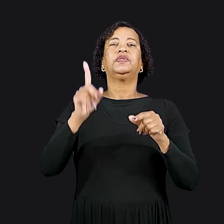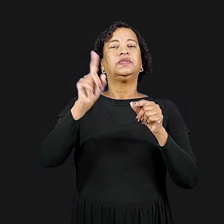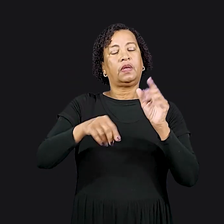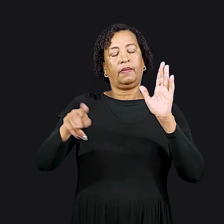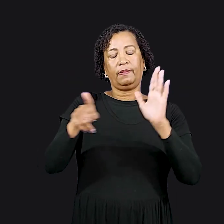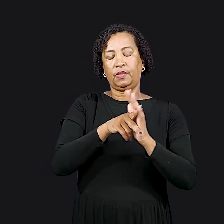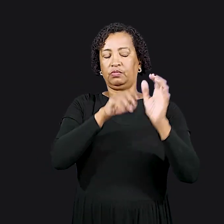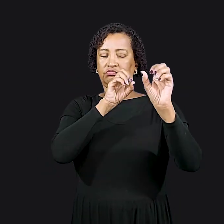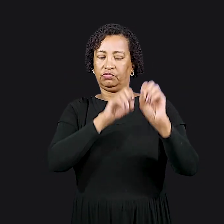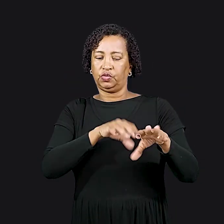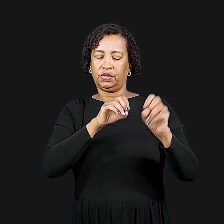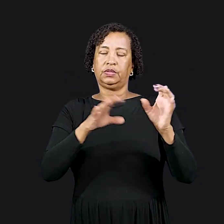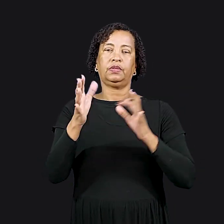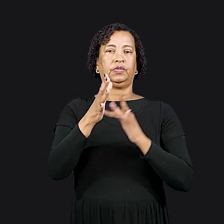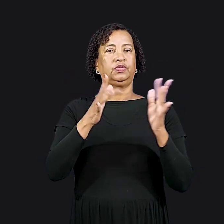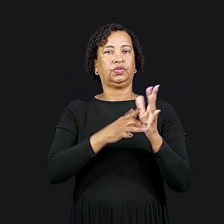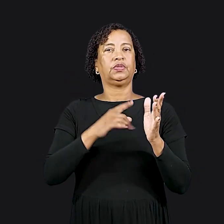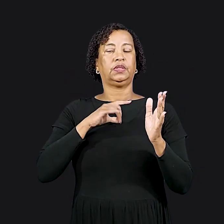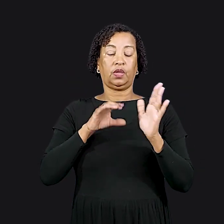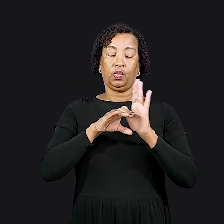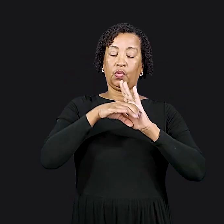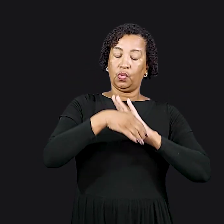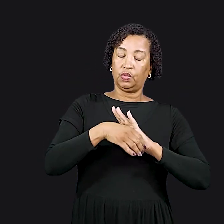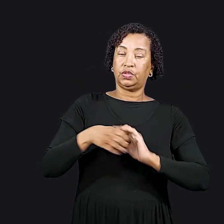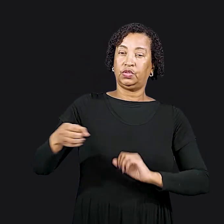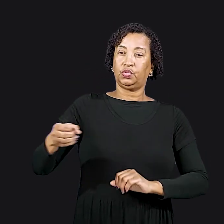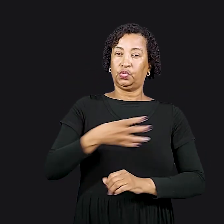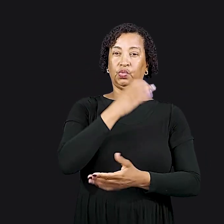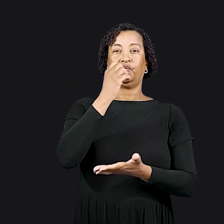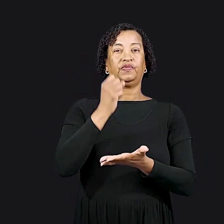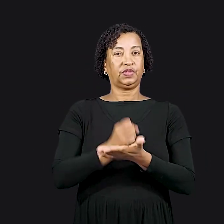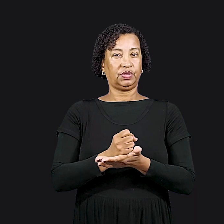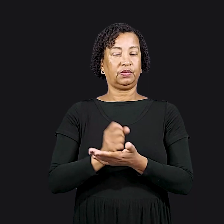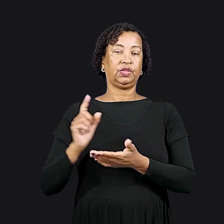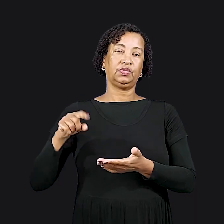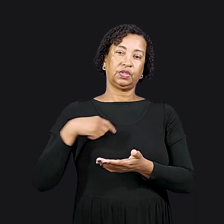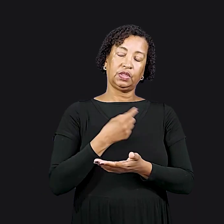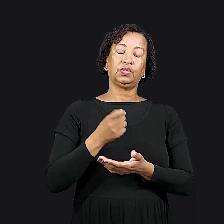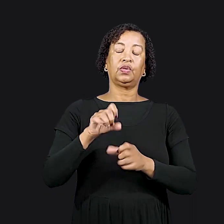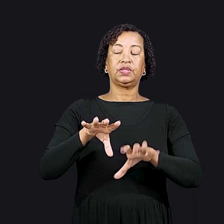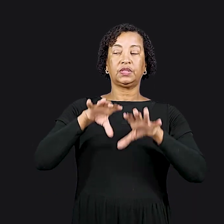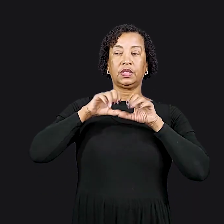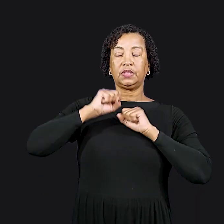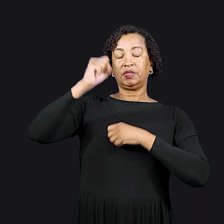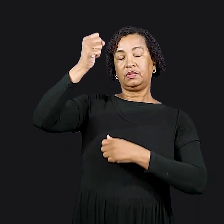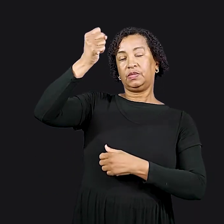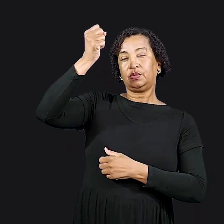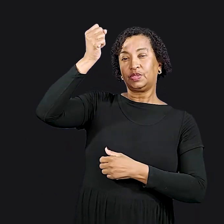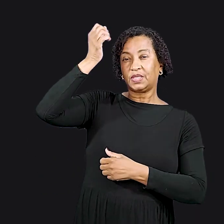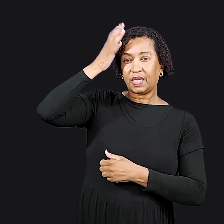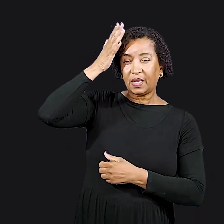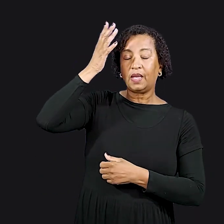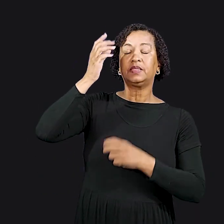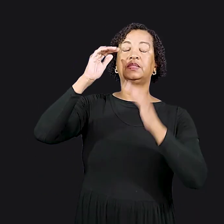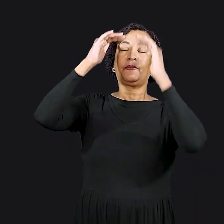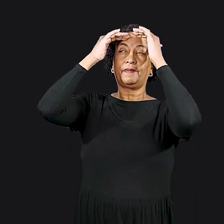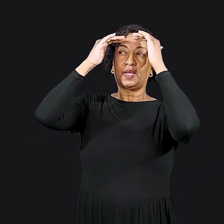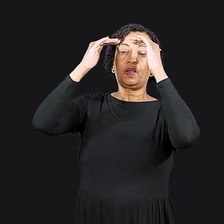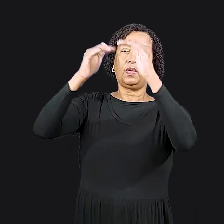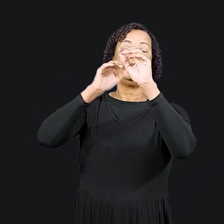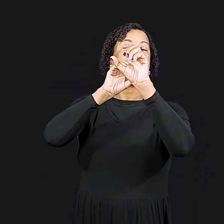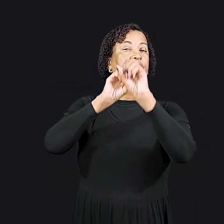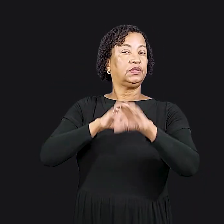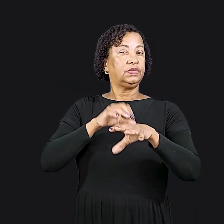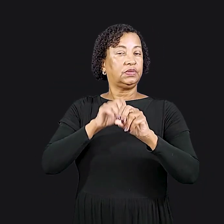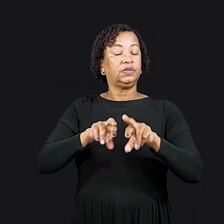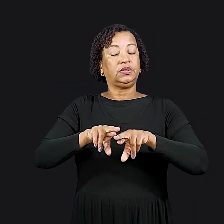essência do ensinamento de Jesus. Existe um conceito no Novo Testamento de que nós recebemos a graça para obedecer os ensinamentos bíblicos e